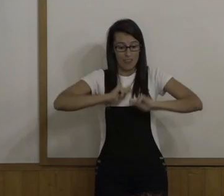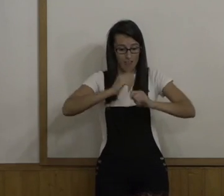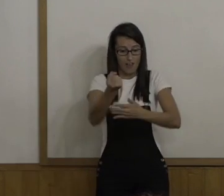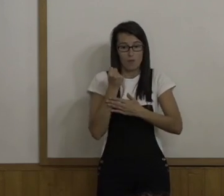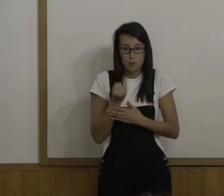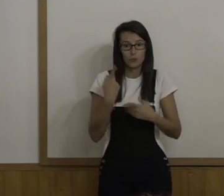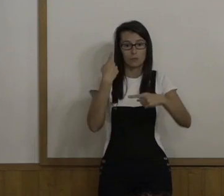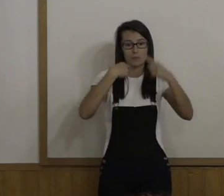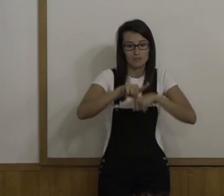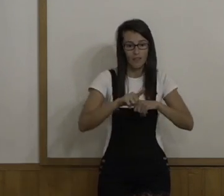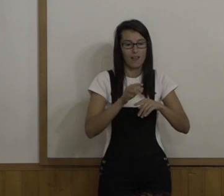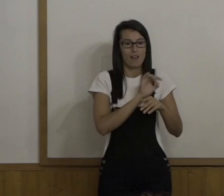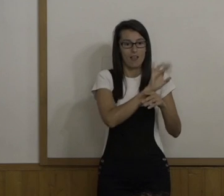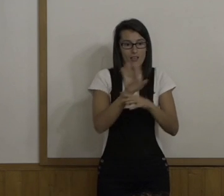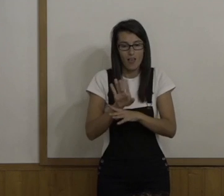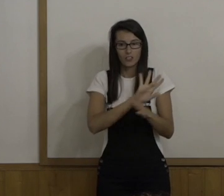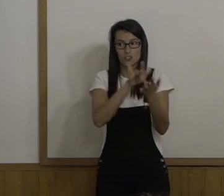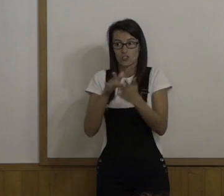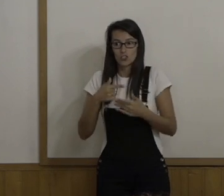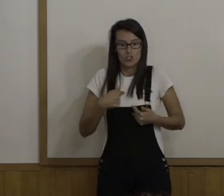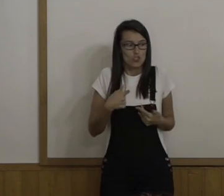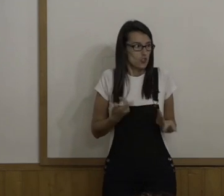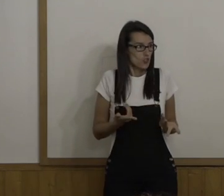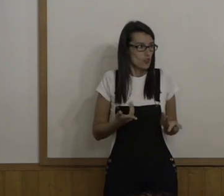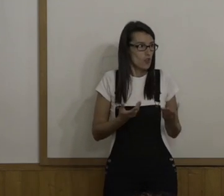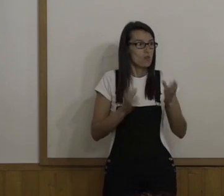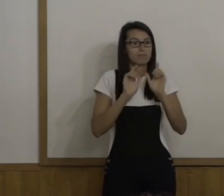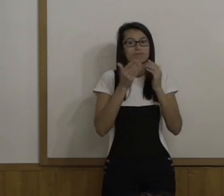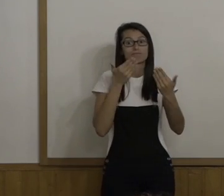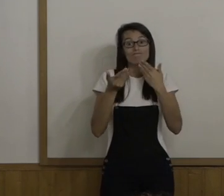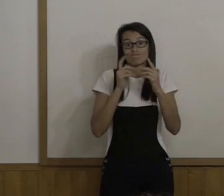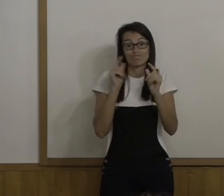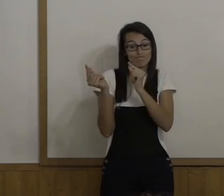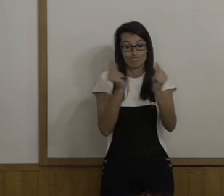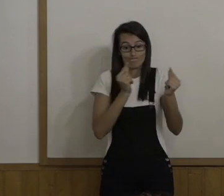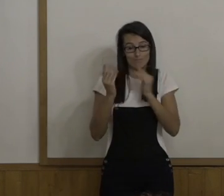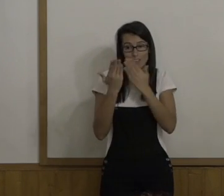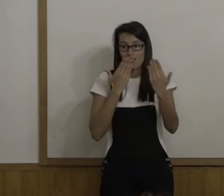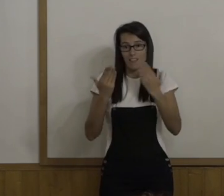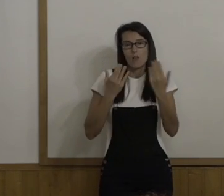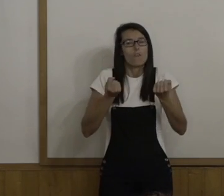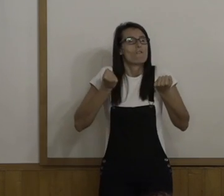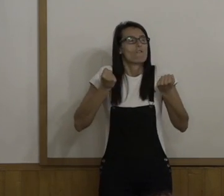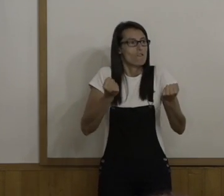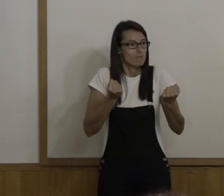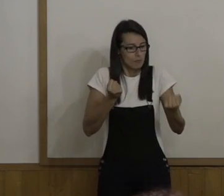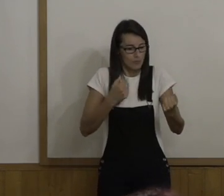este mensaje, pero yo cada vez creo mucho más en el poder de las conversaciones. Entonces, pues quedaros con eso.